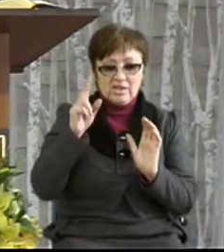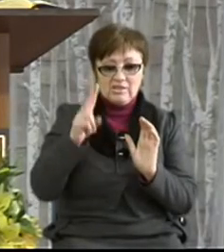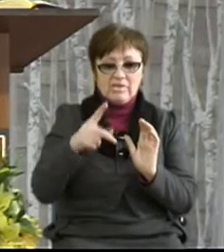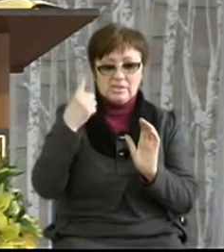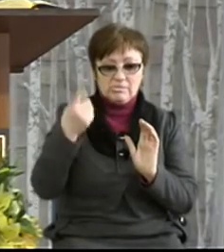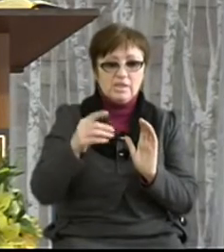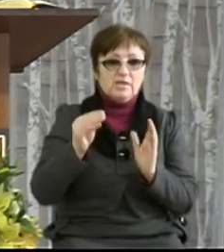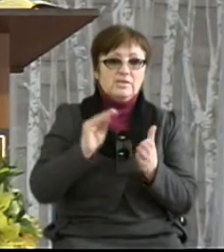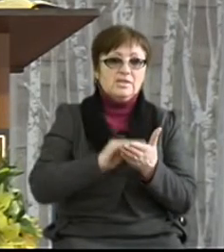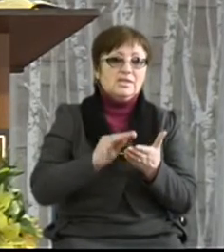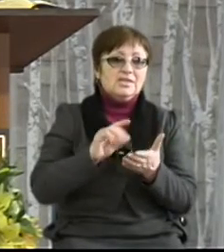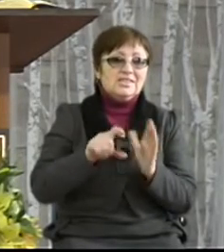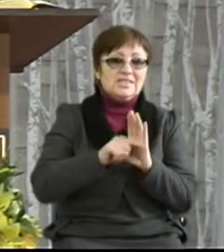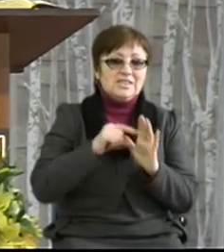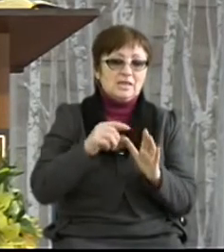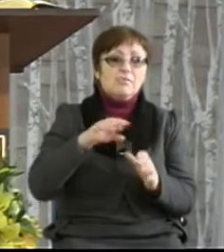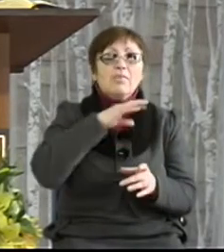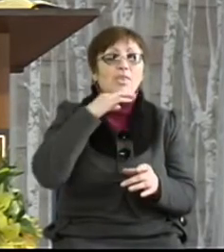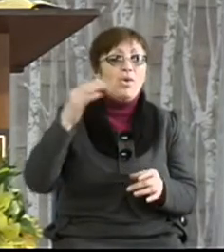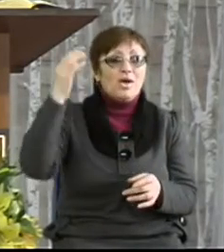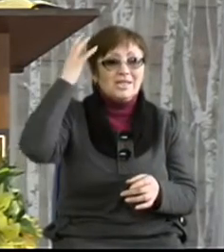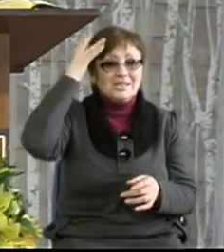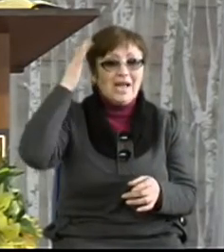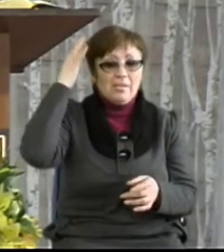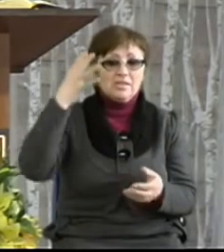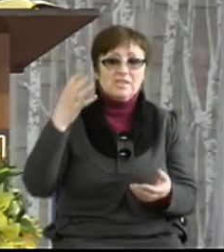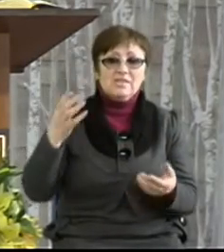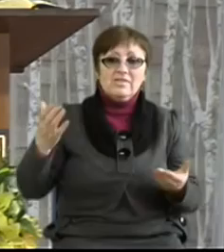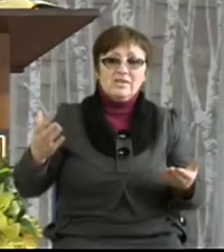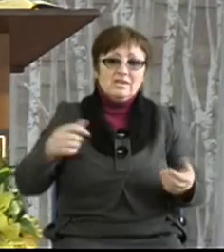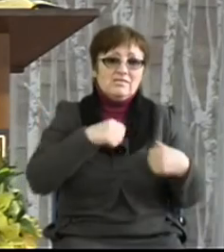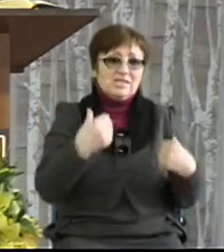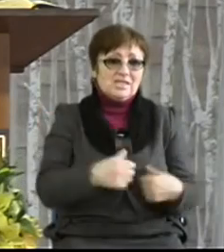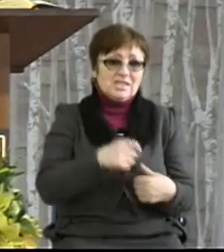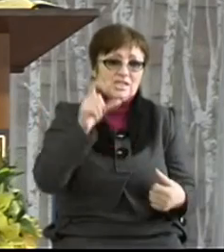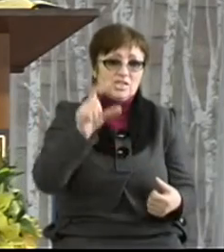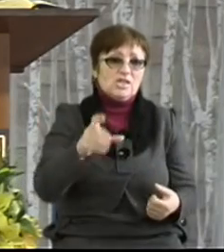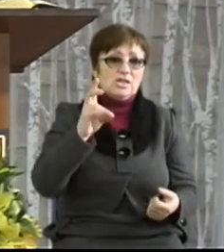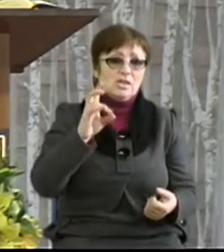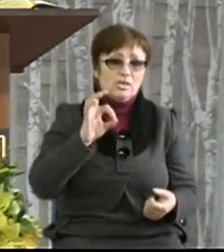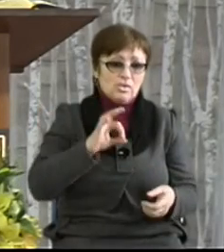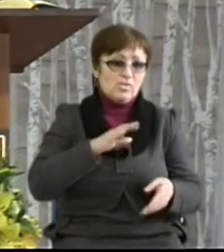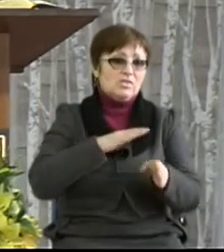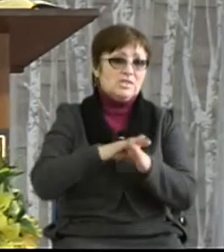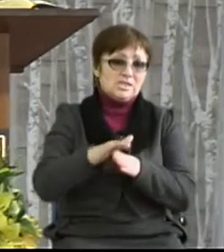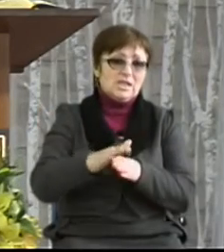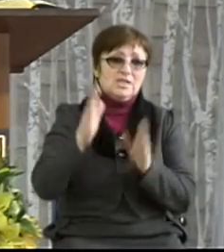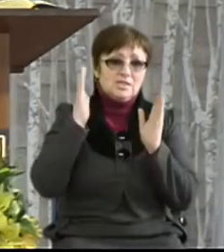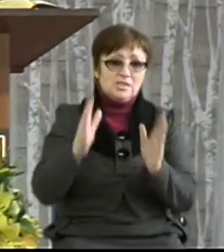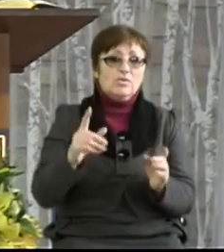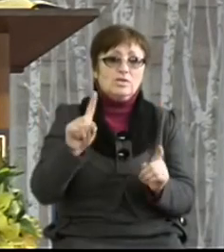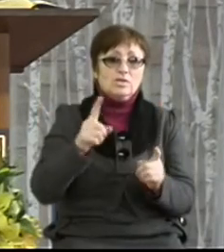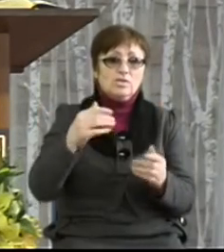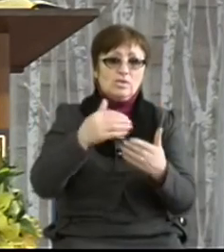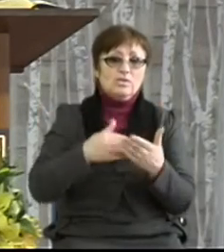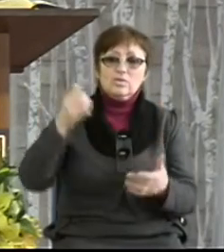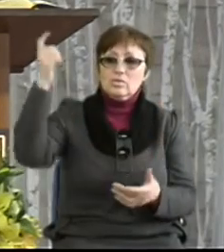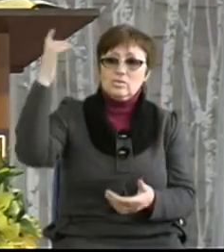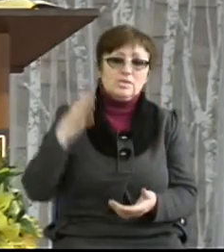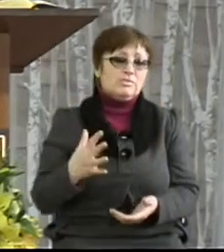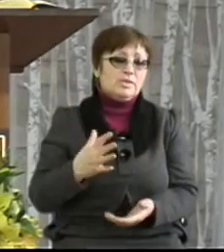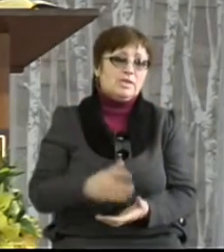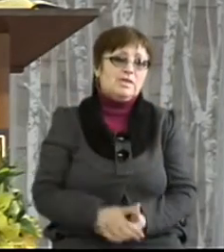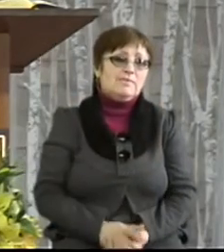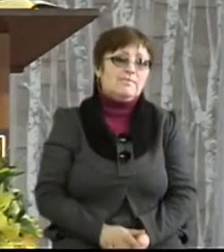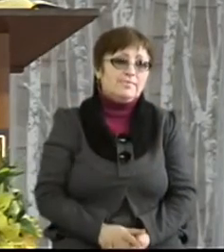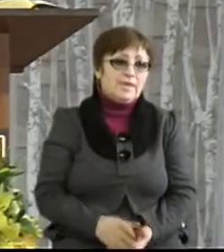нам: «Много замыслов в сердце человека, но состоится только определенное Господом». Аминь.